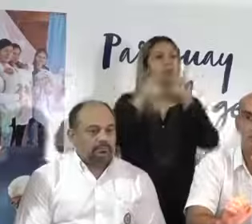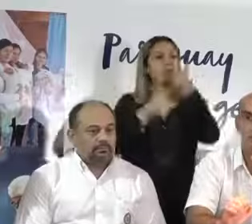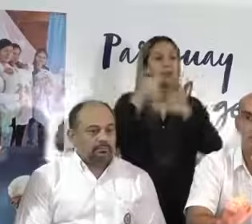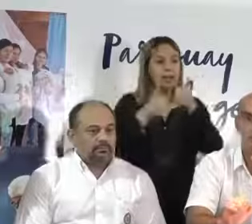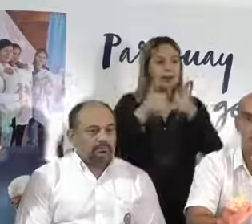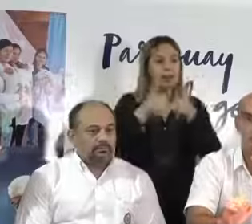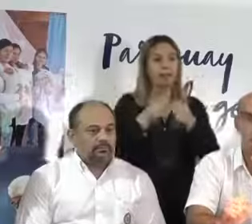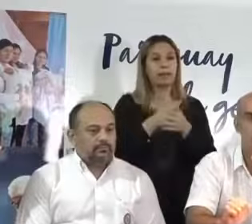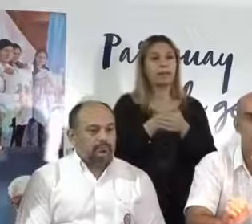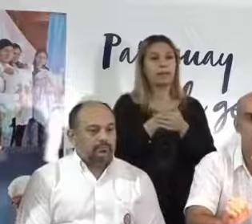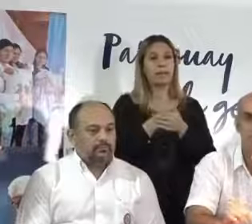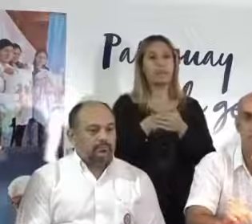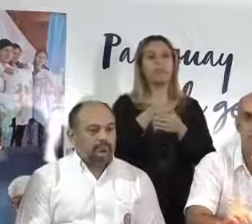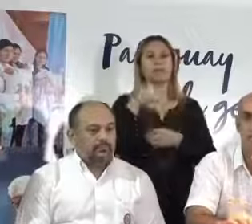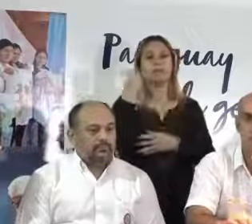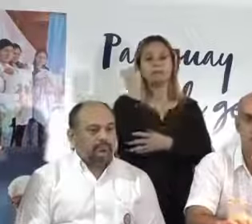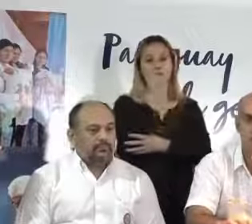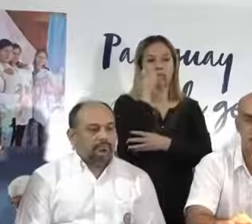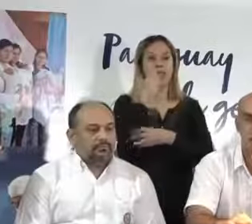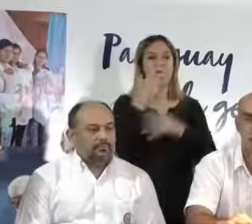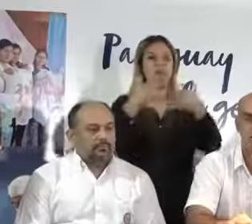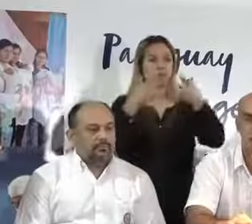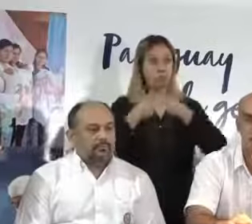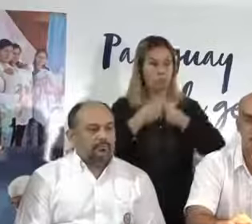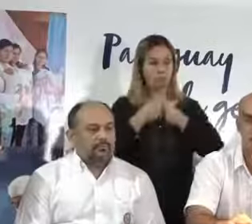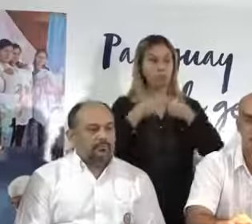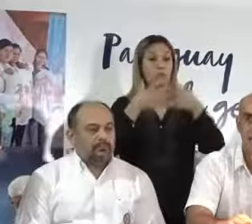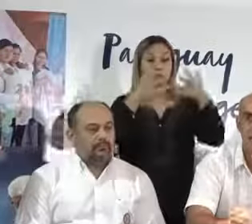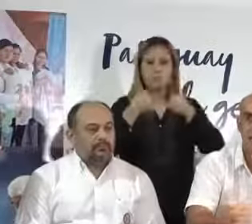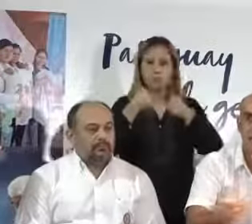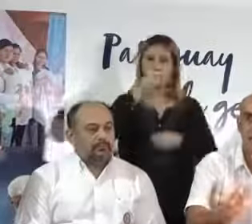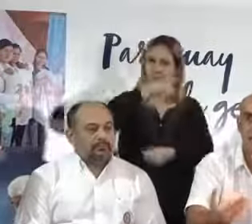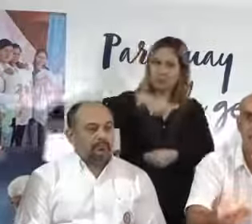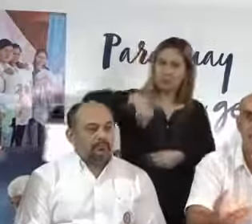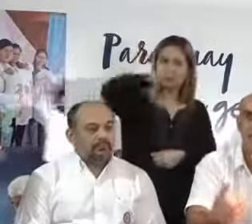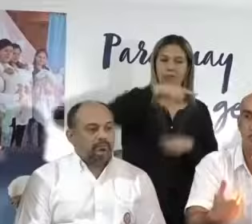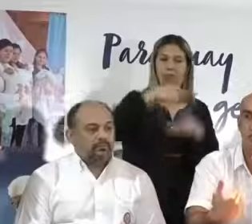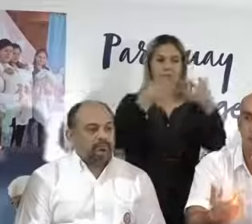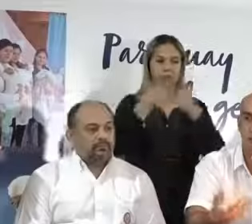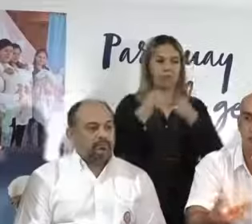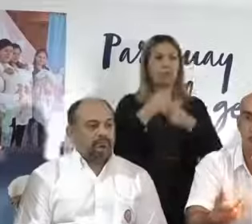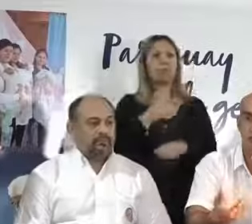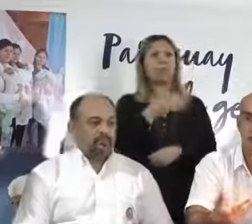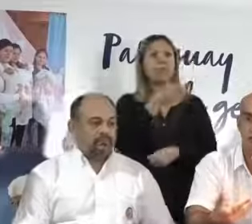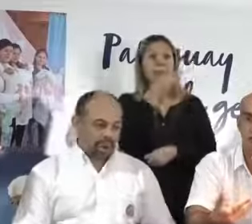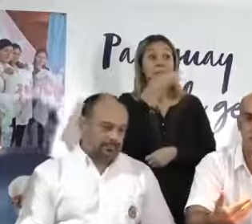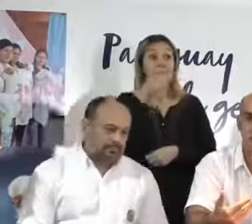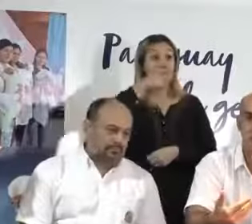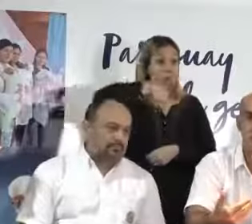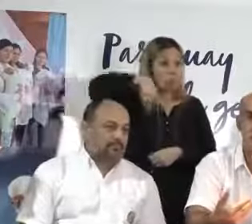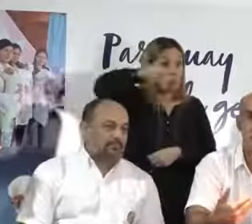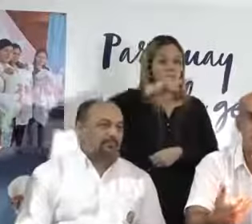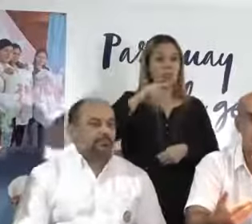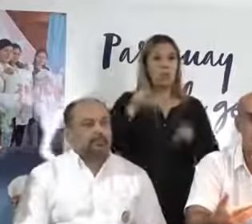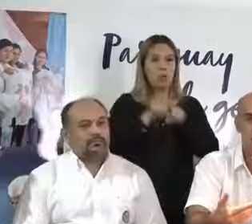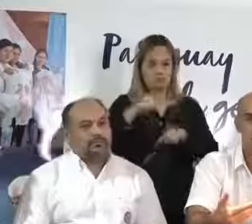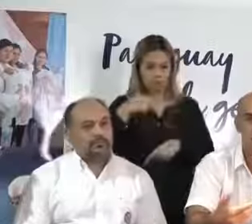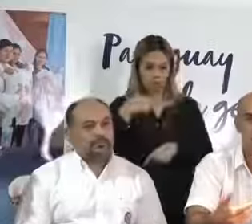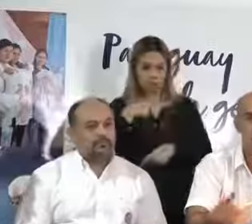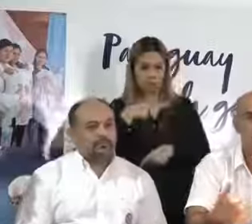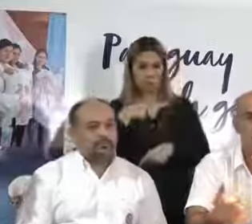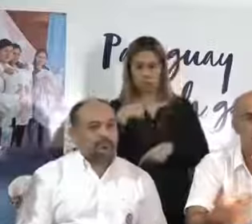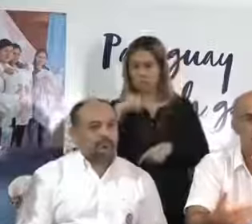con el apoyo continuo y la colaboración de la ciudadanía. En la medida que nuestros propios ciudadanos nos